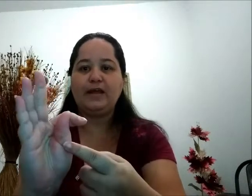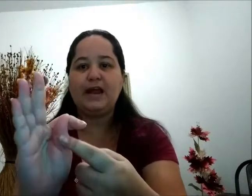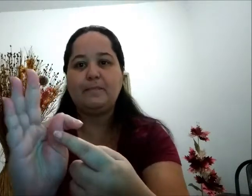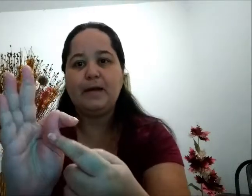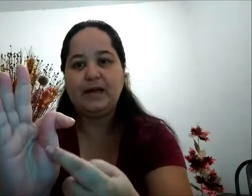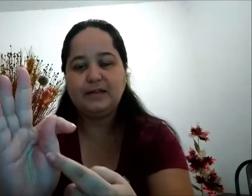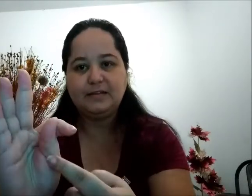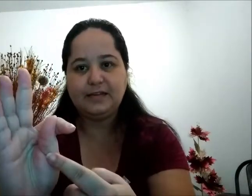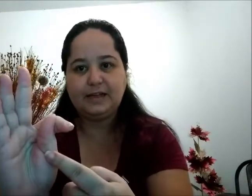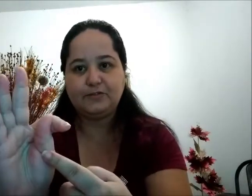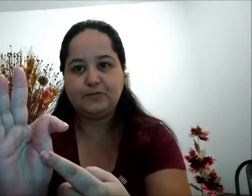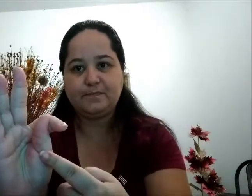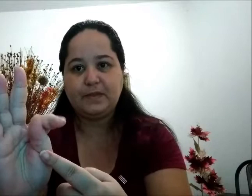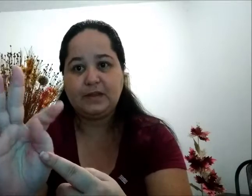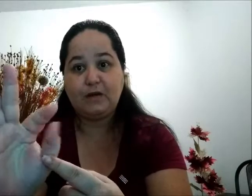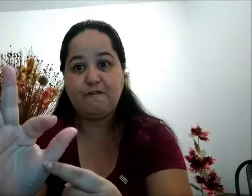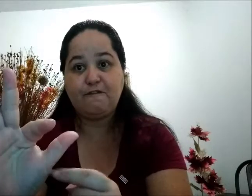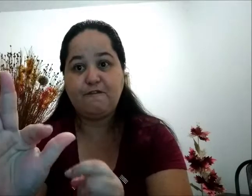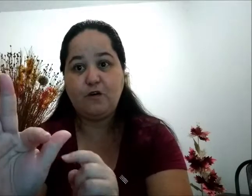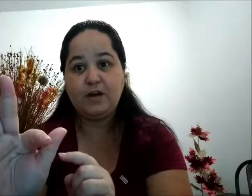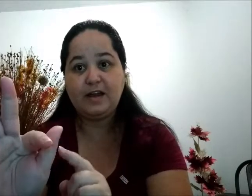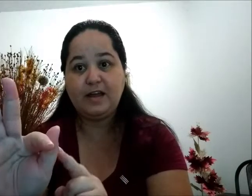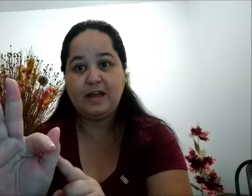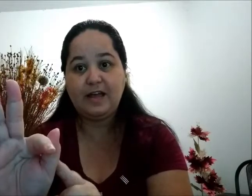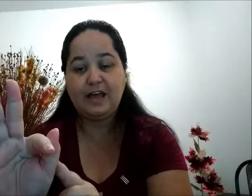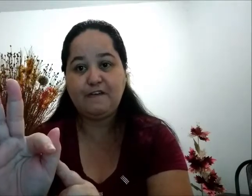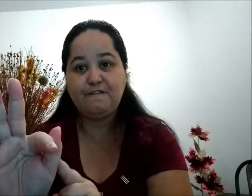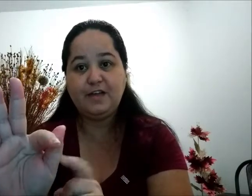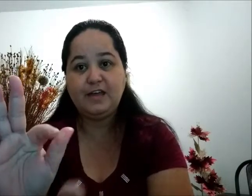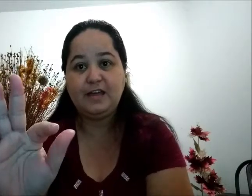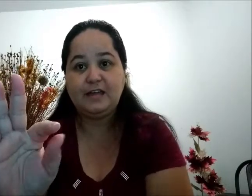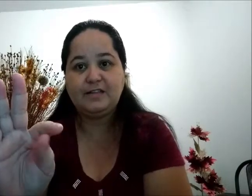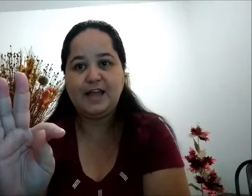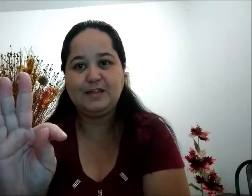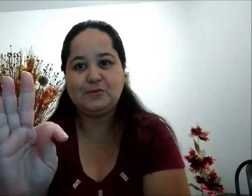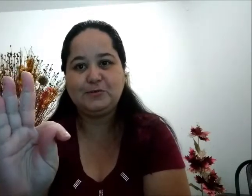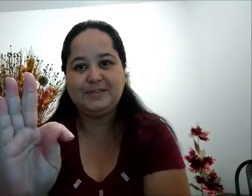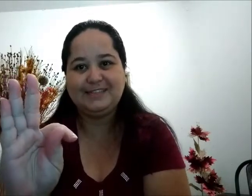polegar para dentro. Então, fora F, dentro T.